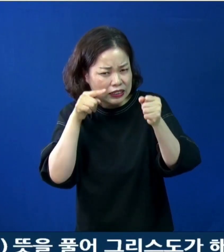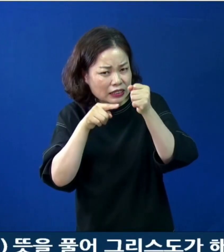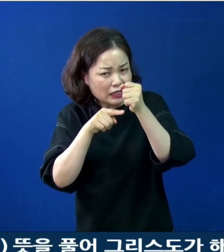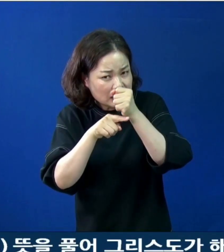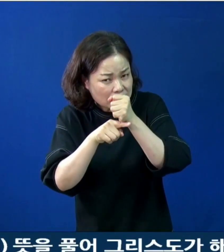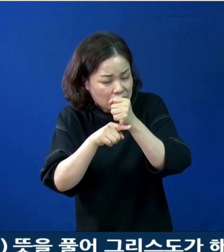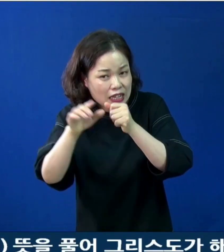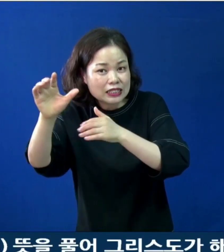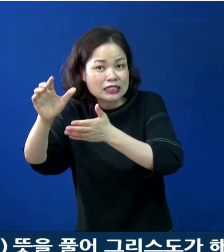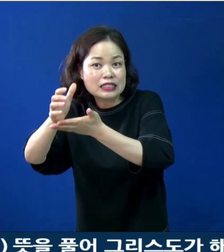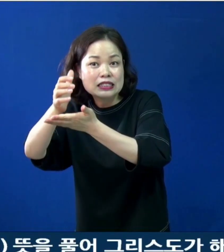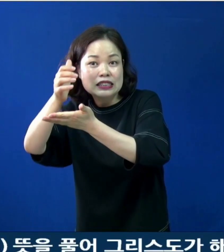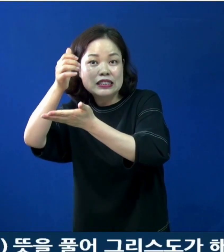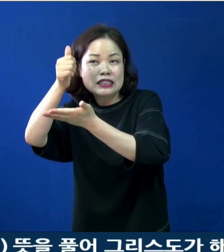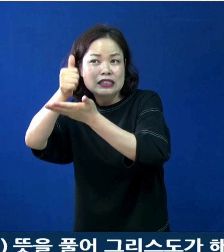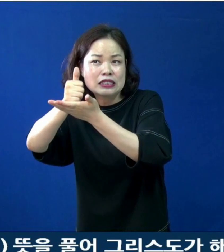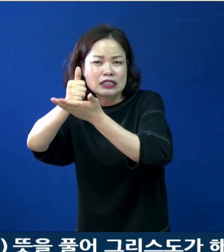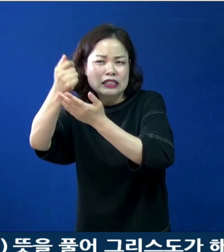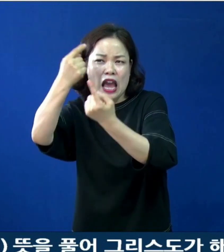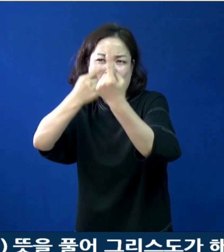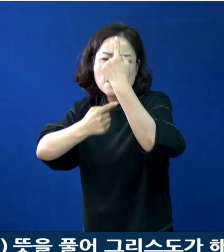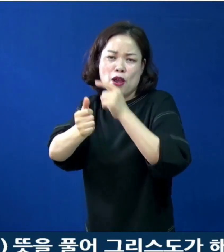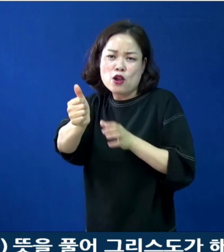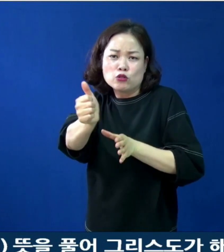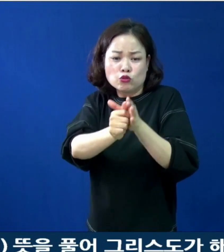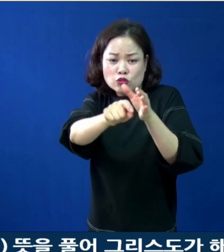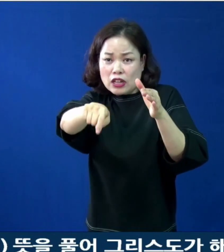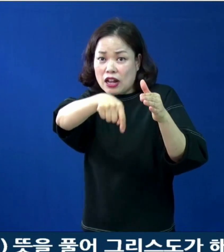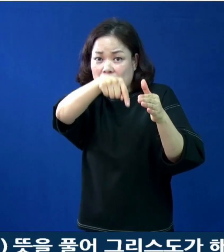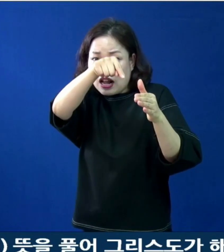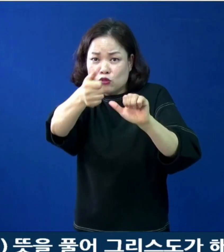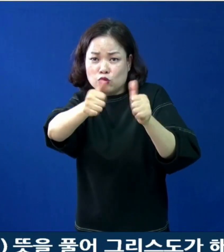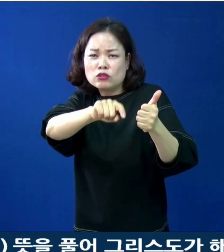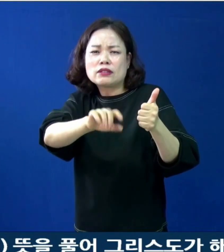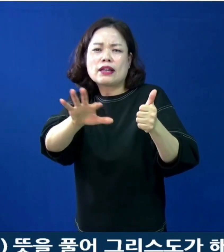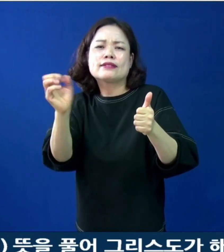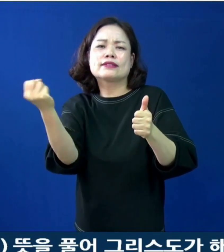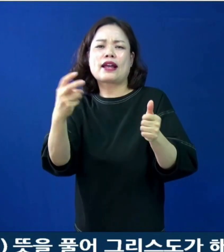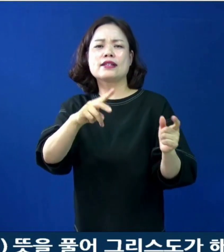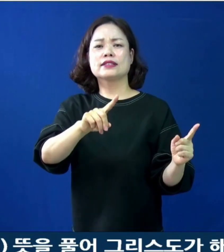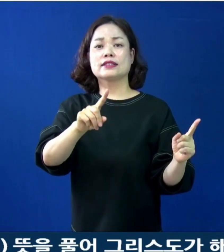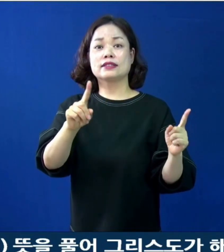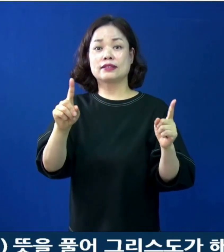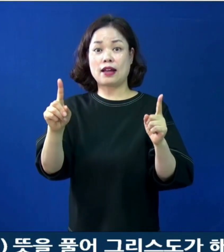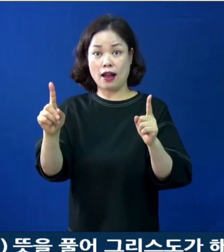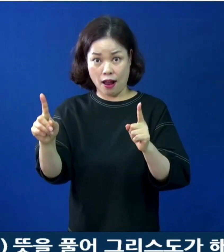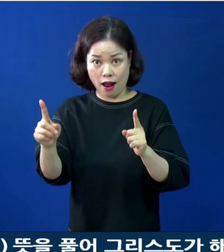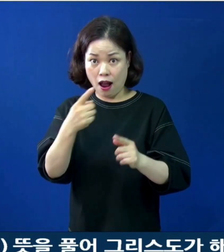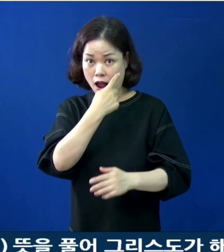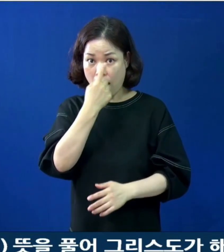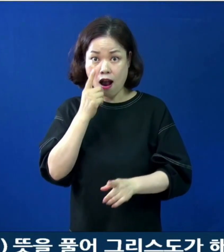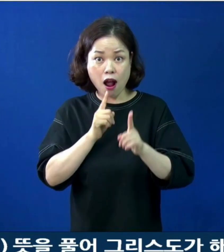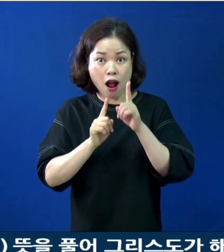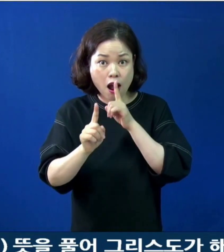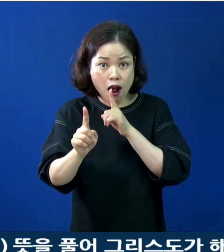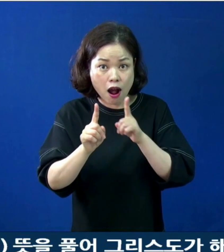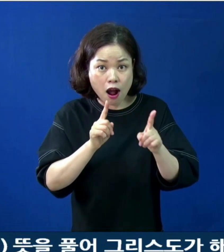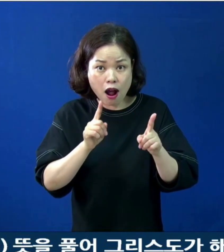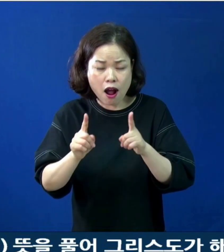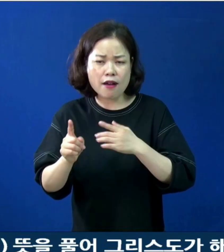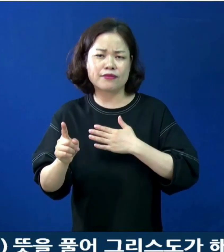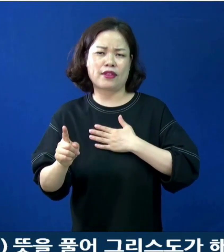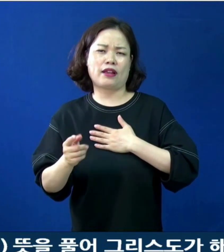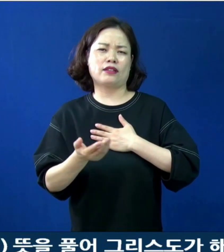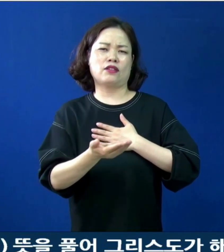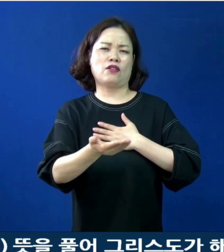풀어 그리스도가 해를 받고 죽은 자 가운데서 다시 살아나야 할 것을 증언하시고 이르시되,